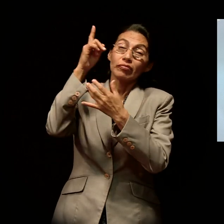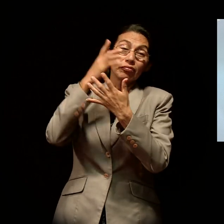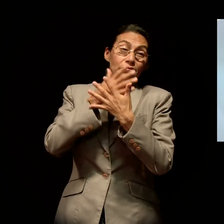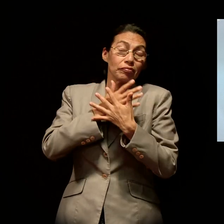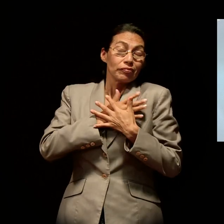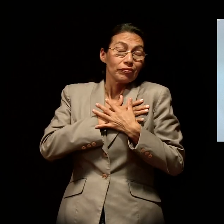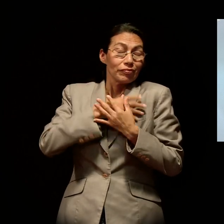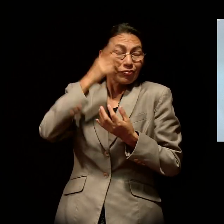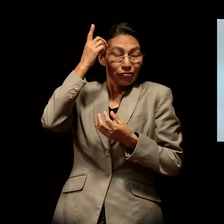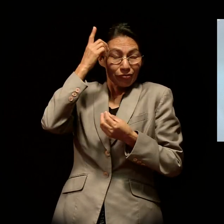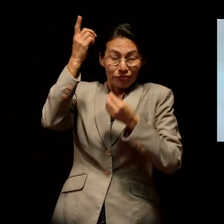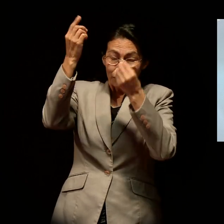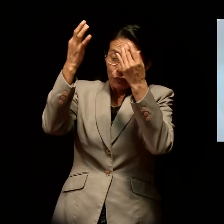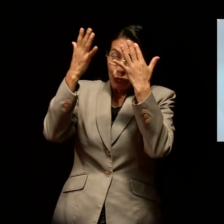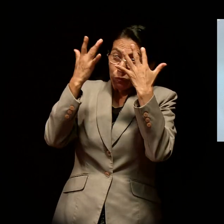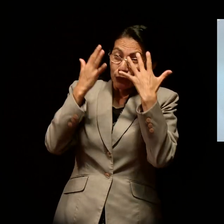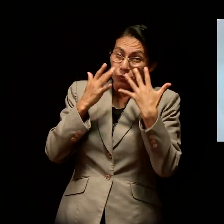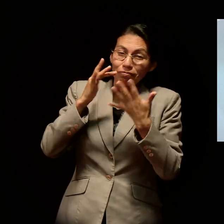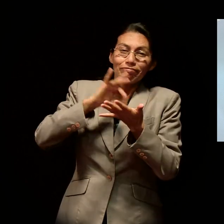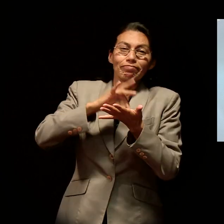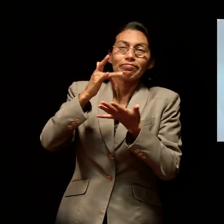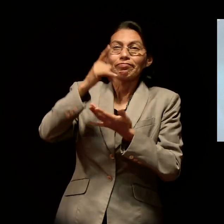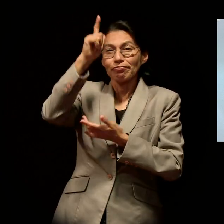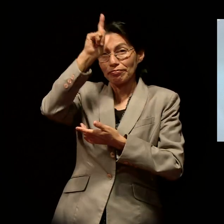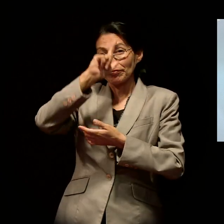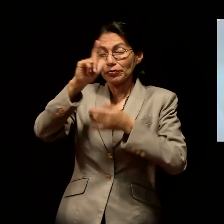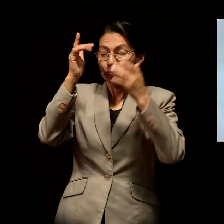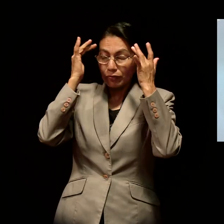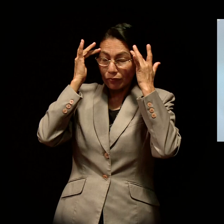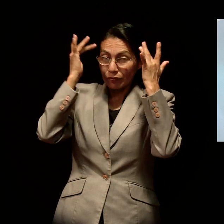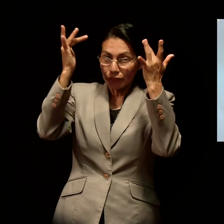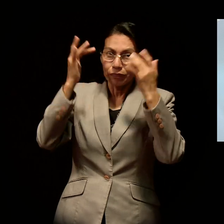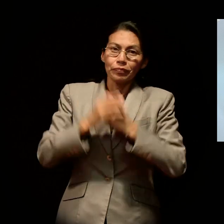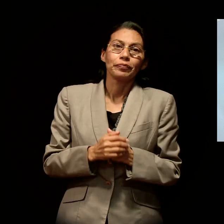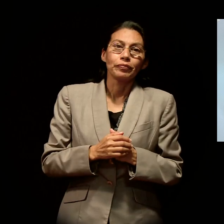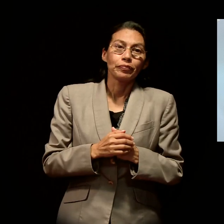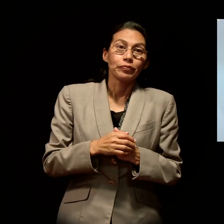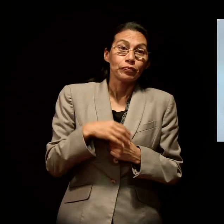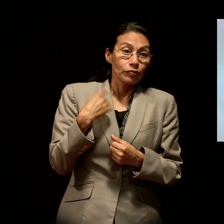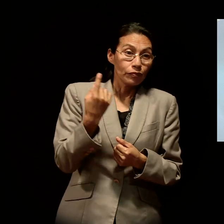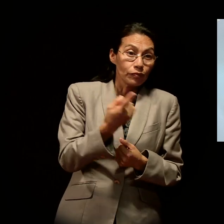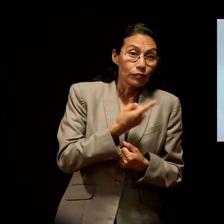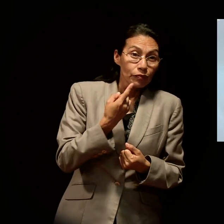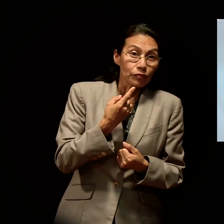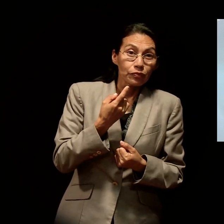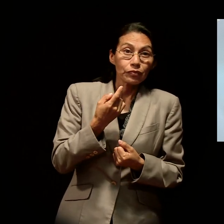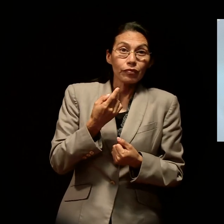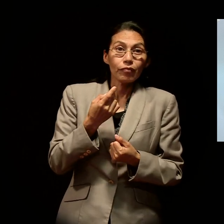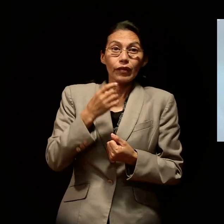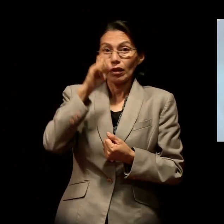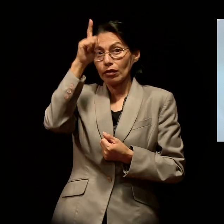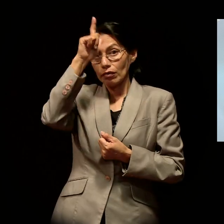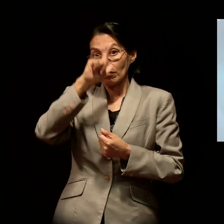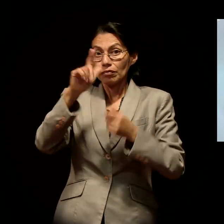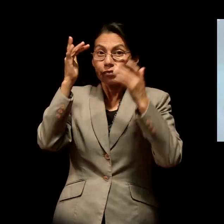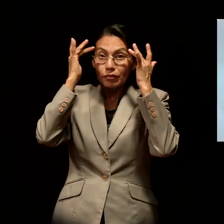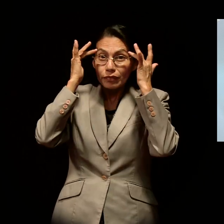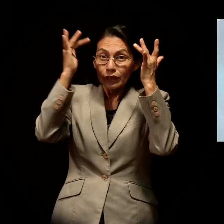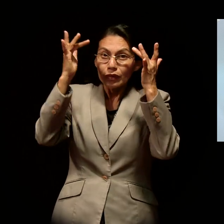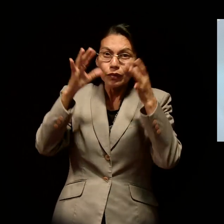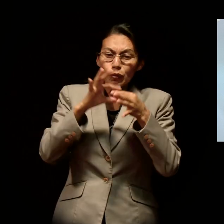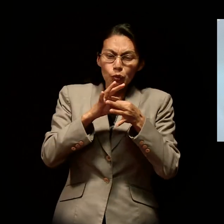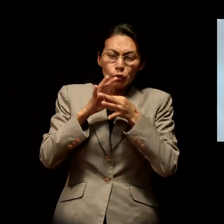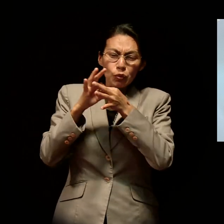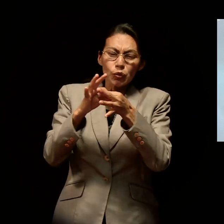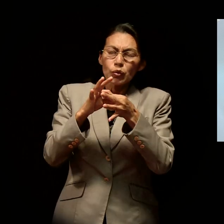ha sido derramado en nuestros corazones por el Espíritu Santo es en la Comunión con el espíritu santo que